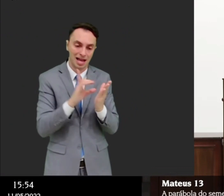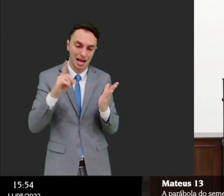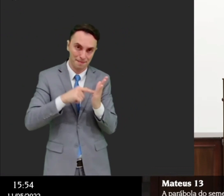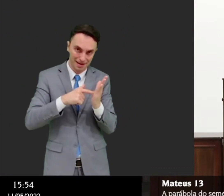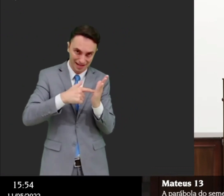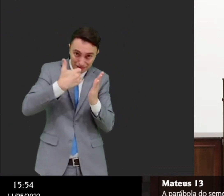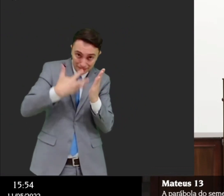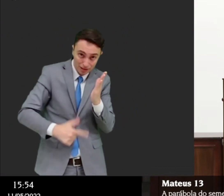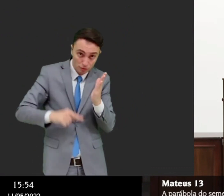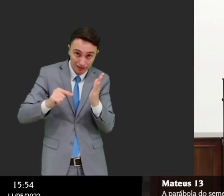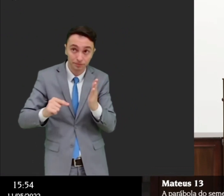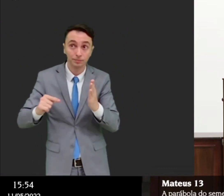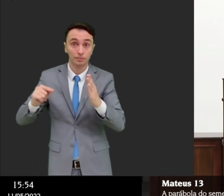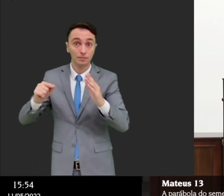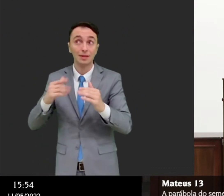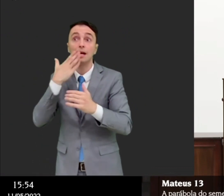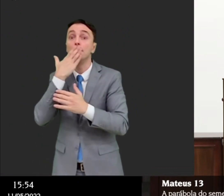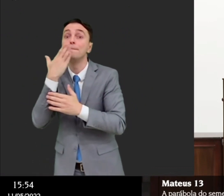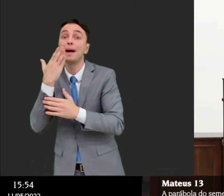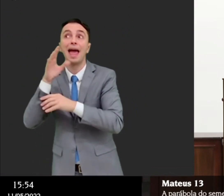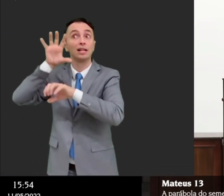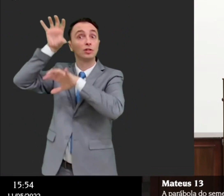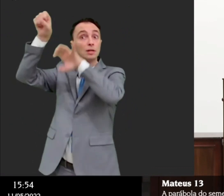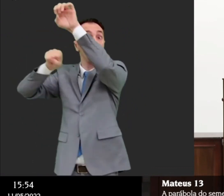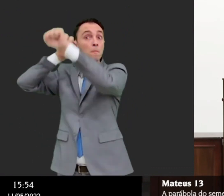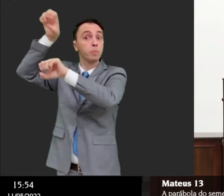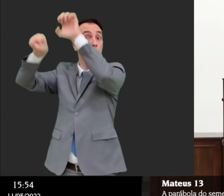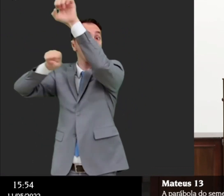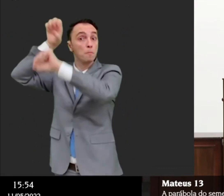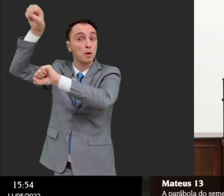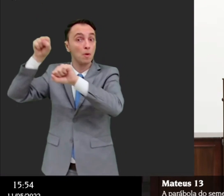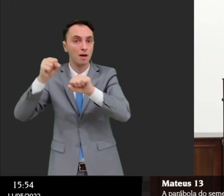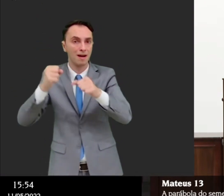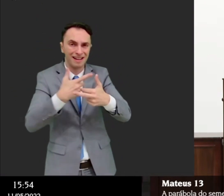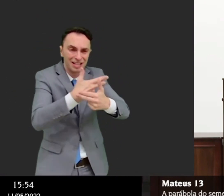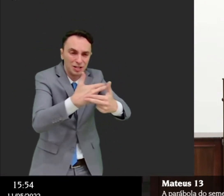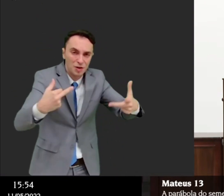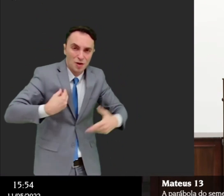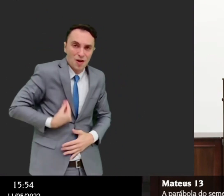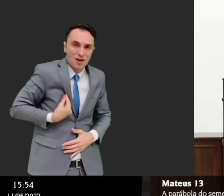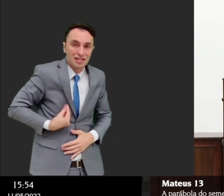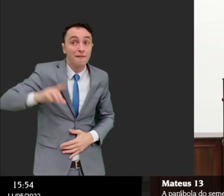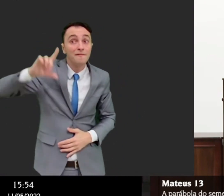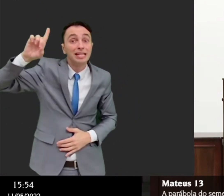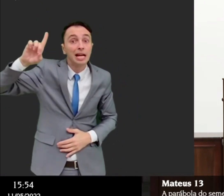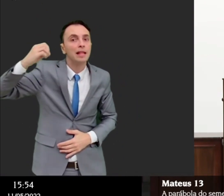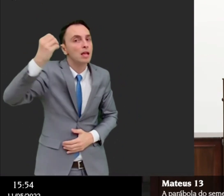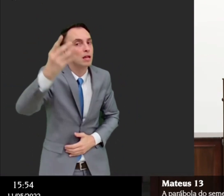as demais coisas lhe serão acrescentadas. Observa a letra.